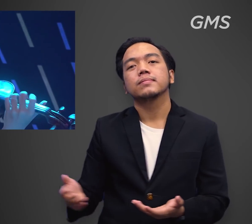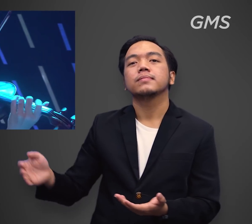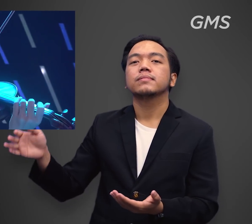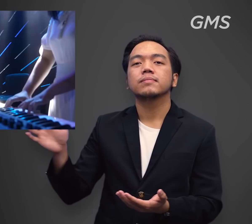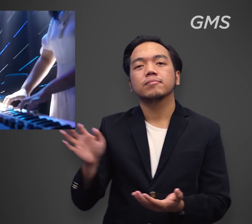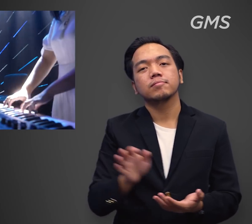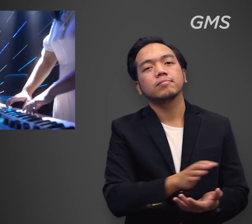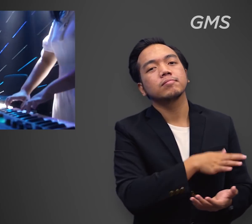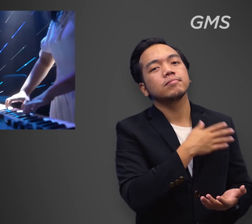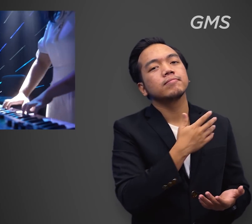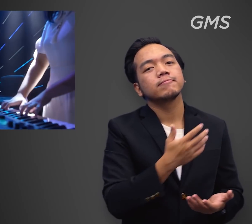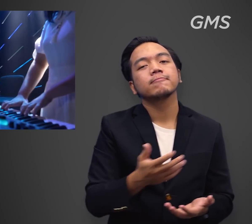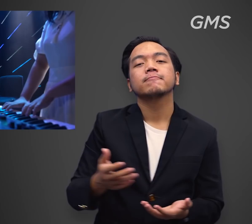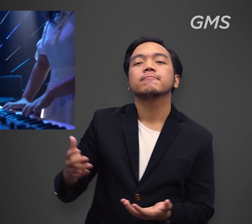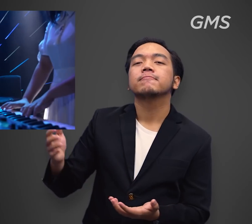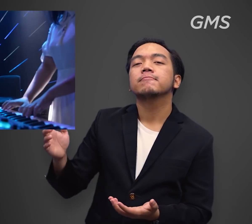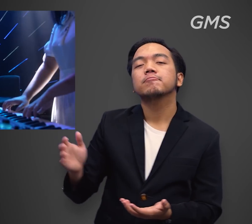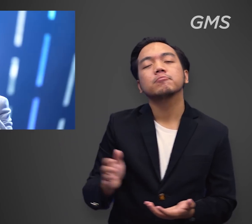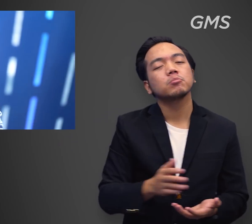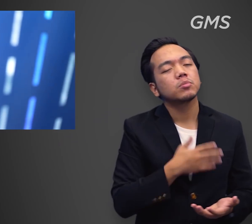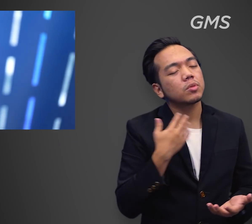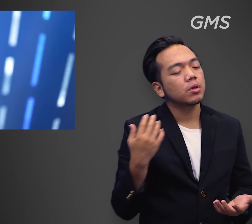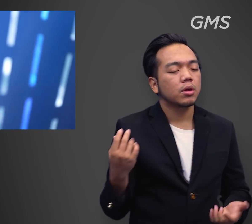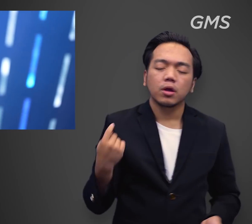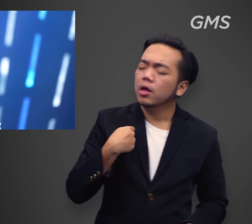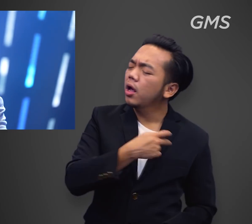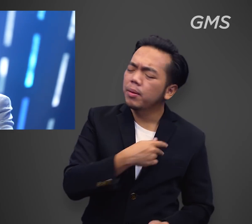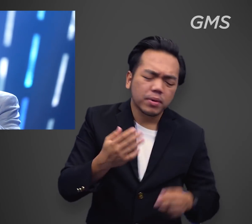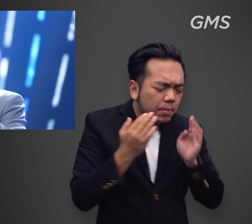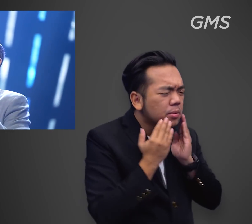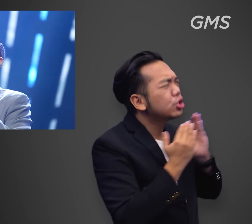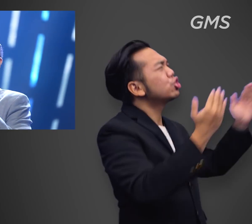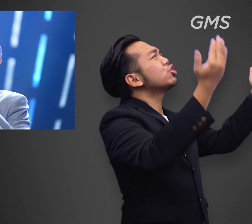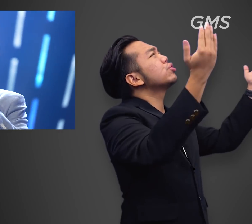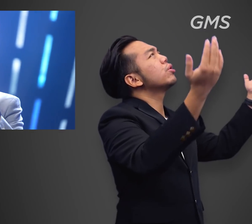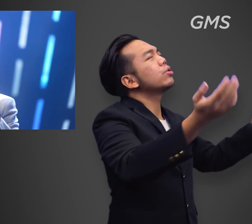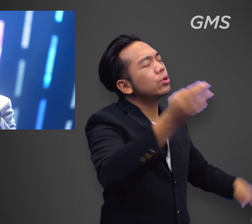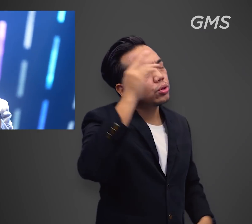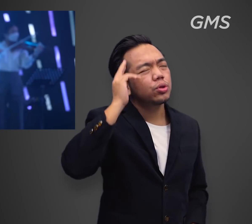bersyukur. Mari naikkan ucapan syukurmu kepadanya.